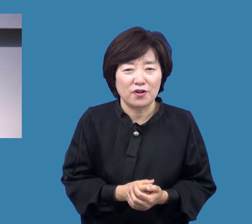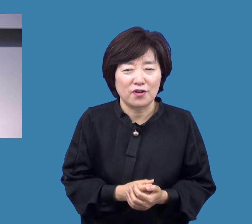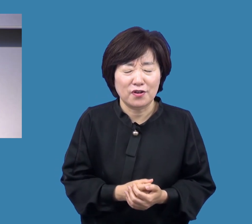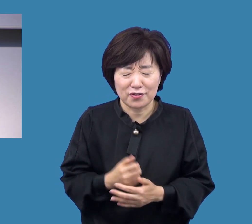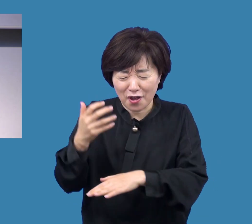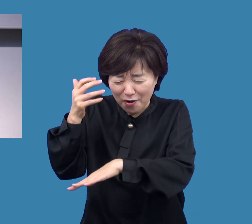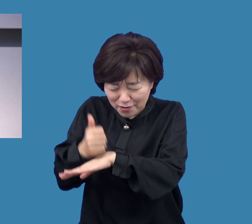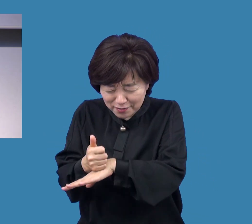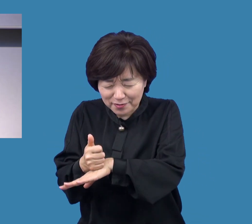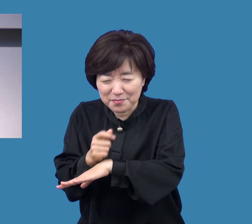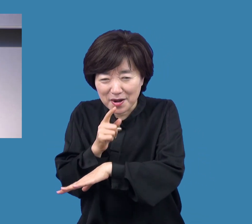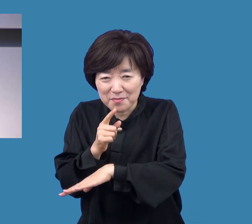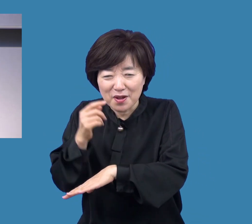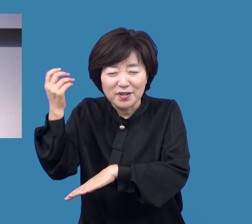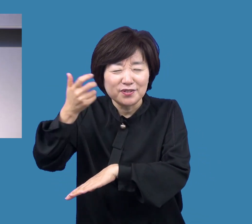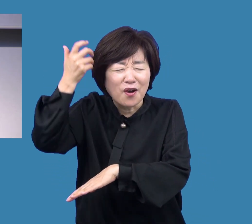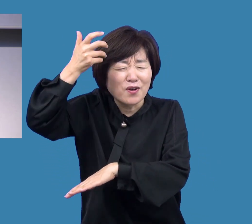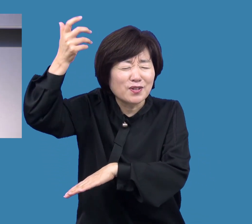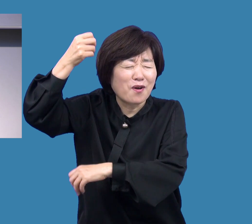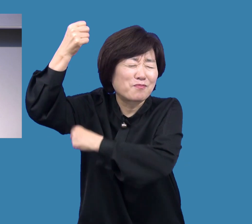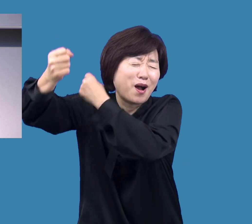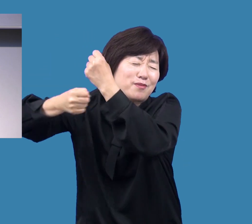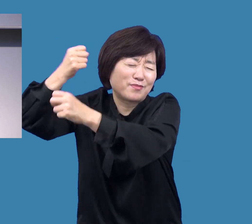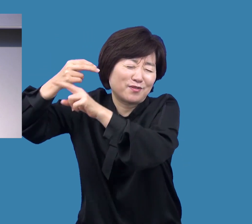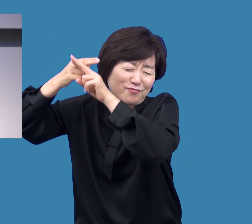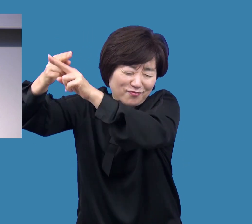결론부터 얘기하면 성령님 마음대로야.